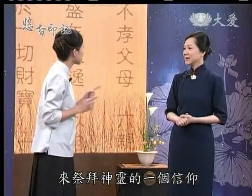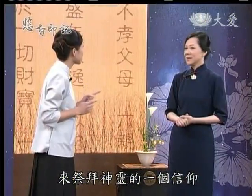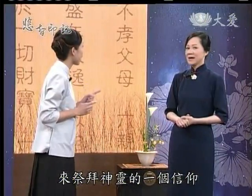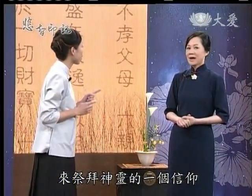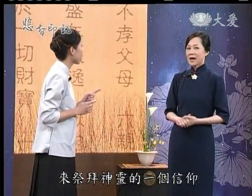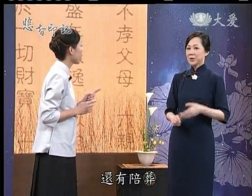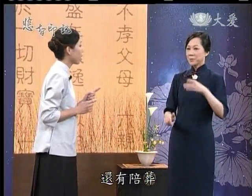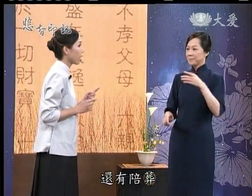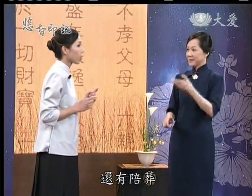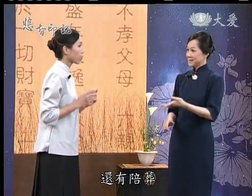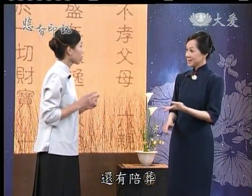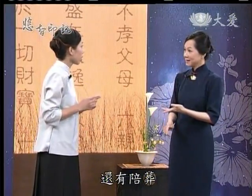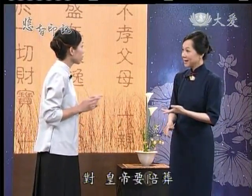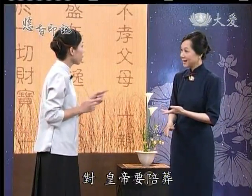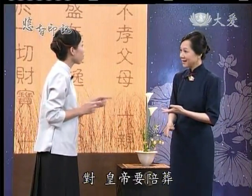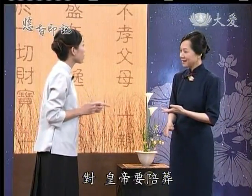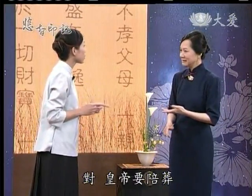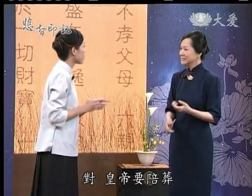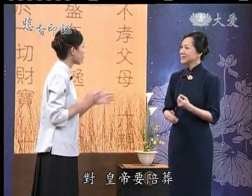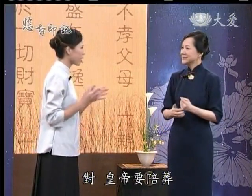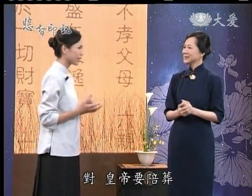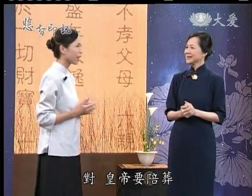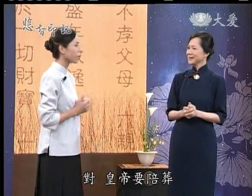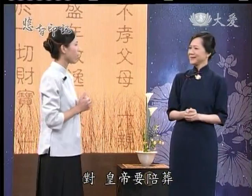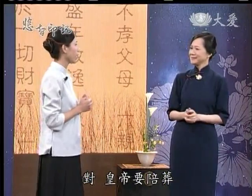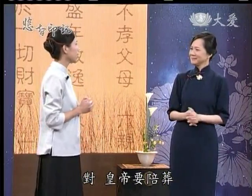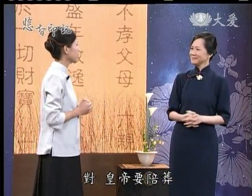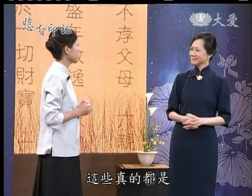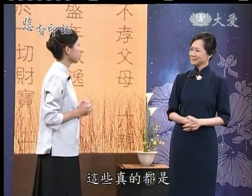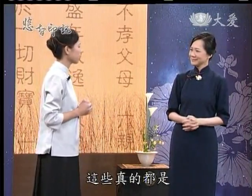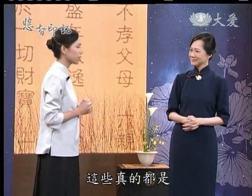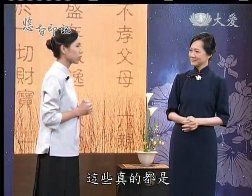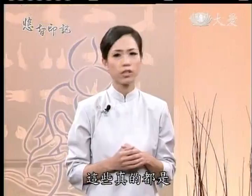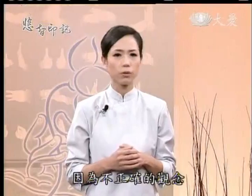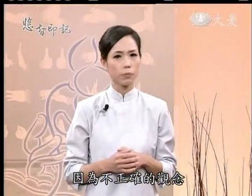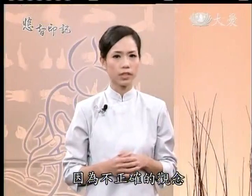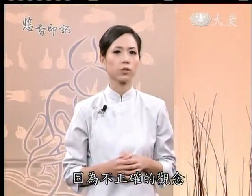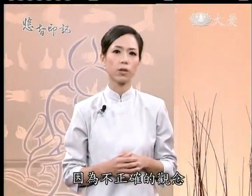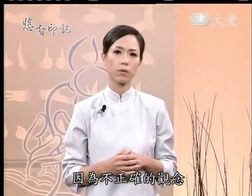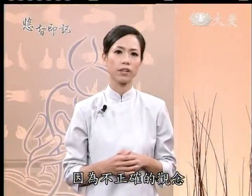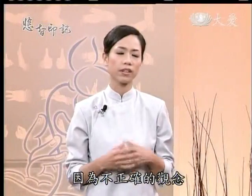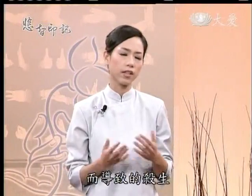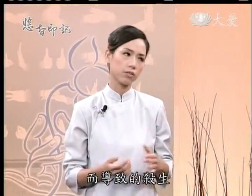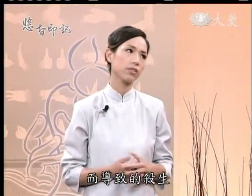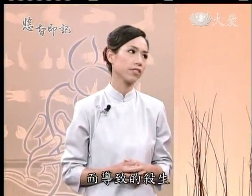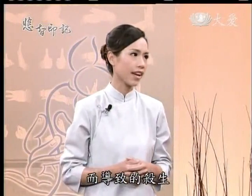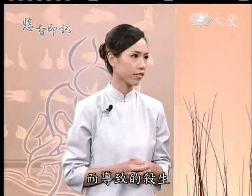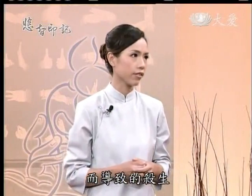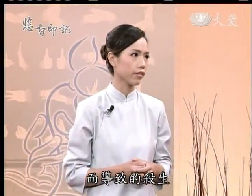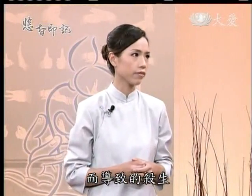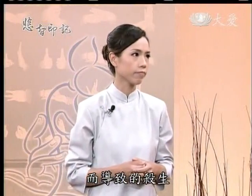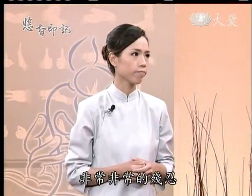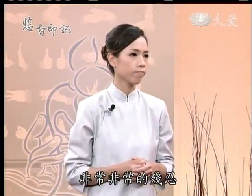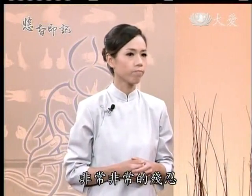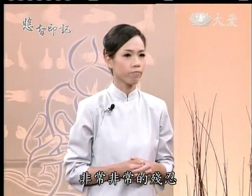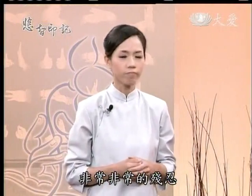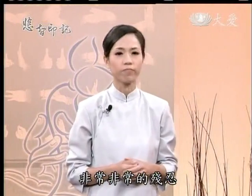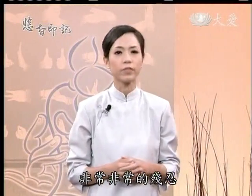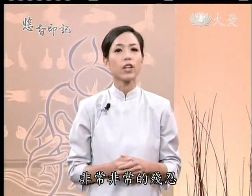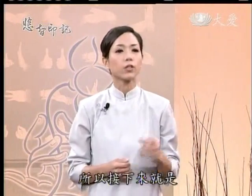信仰， 还有陪葬啊， 对啊，皇帝要陪葬啊，这些真的都是因为不正确的观念而导致的杀生呢， 非常非常的残忍。